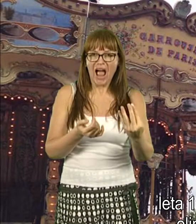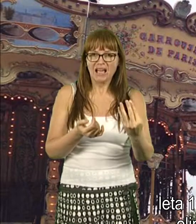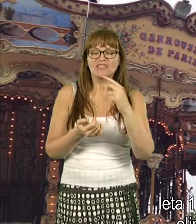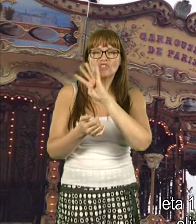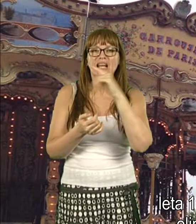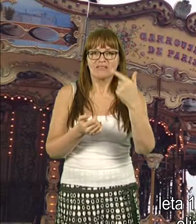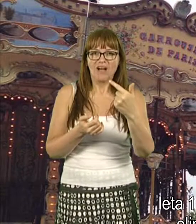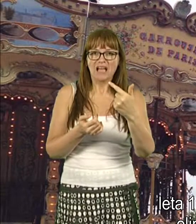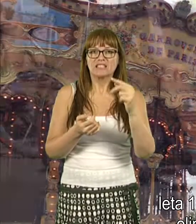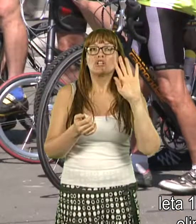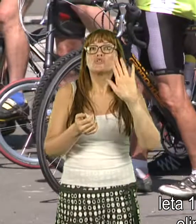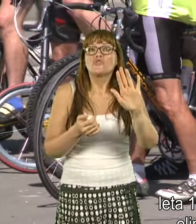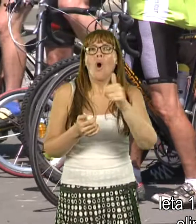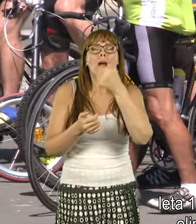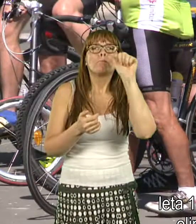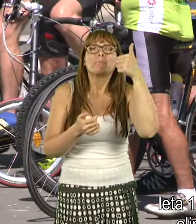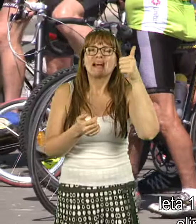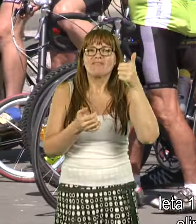igre.